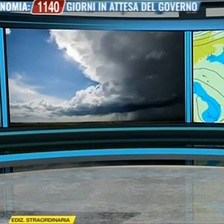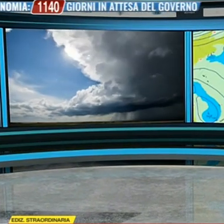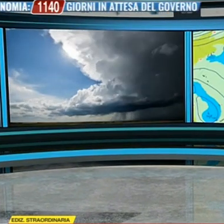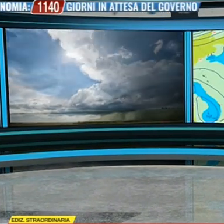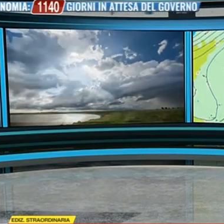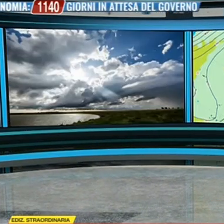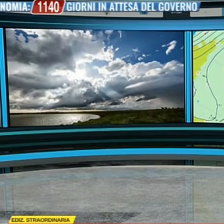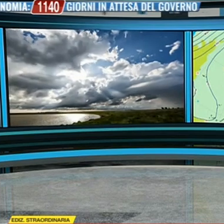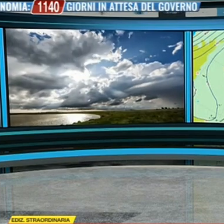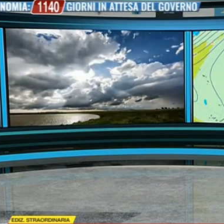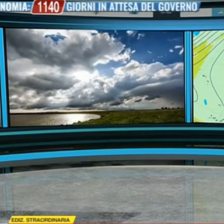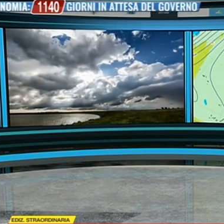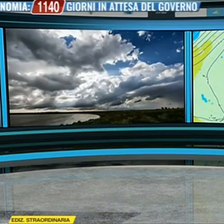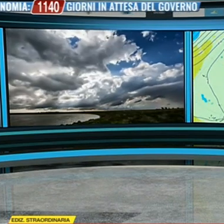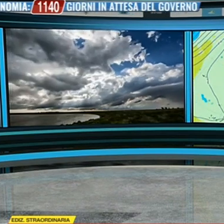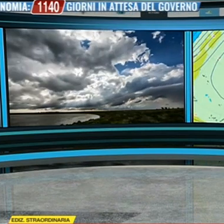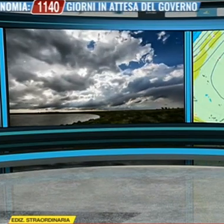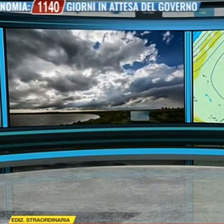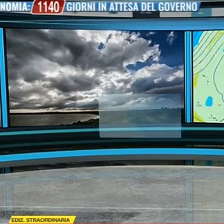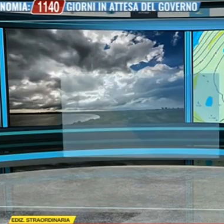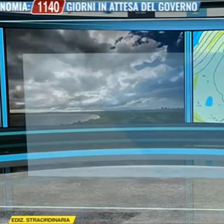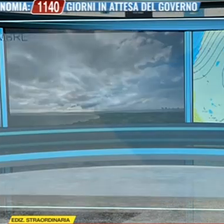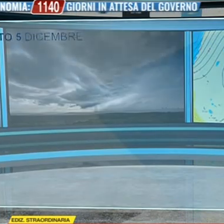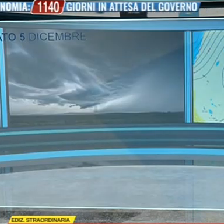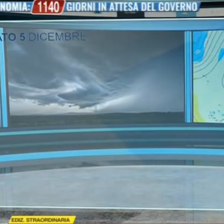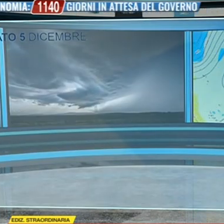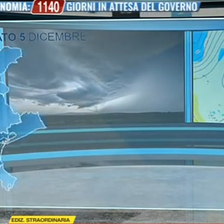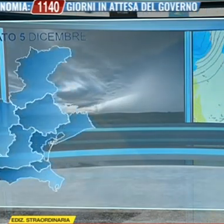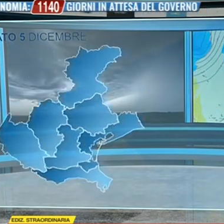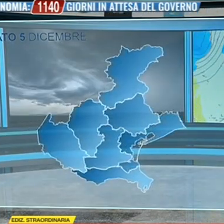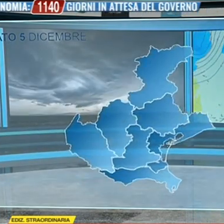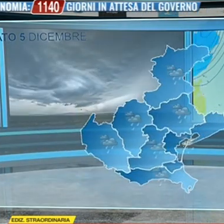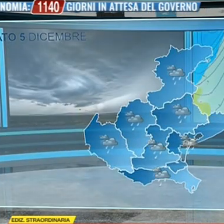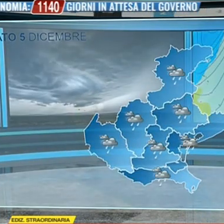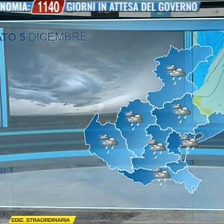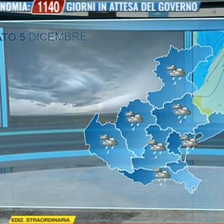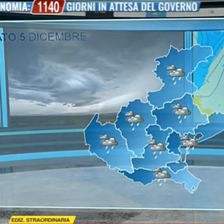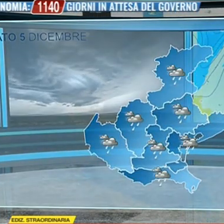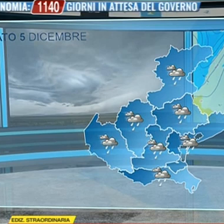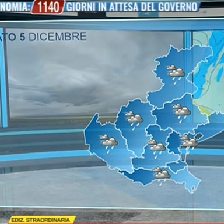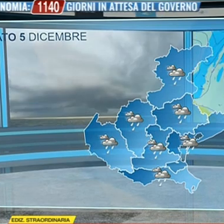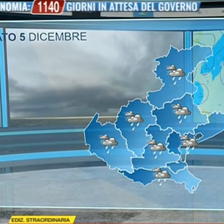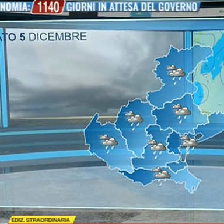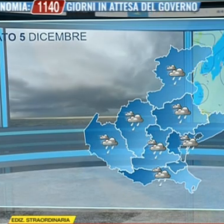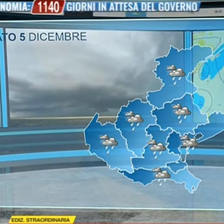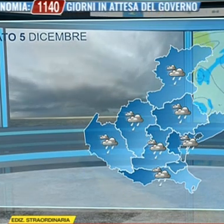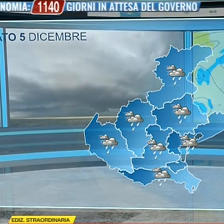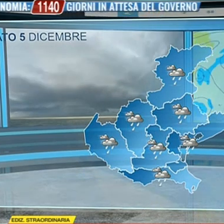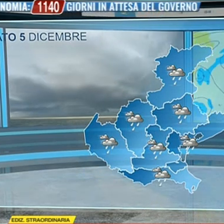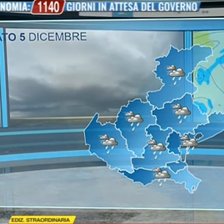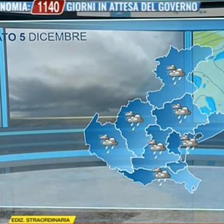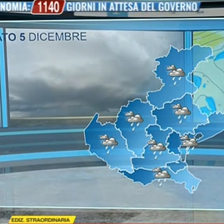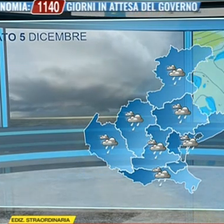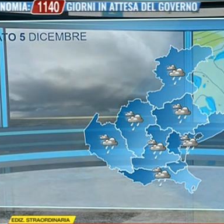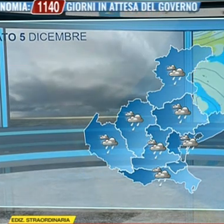proveniente dall'Atlantico. Vediamo insieme il dettaglio di sabato 5 dicembre. Sul Veneto cielo coperto con condizioni di